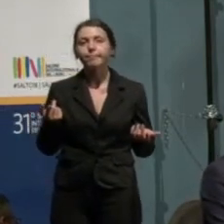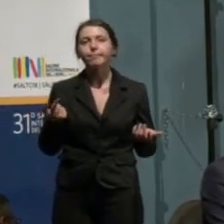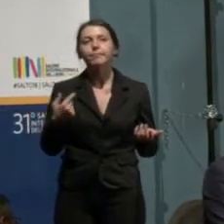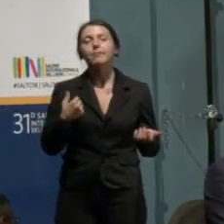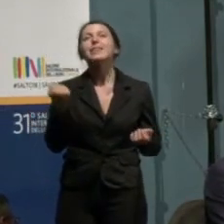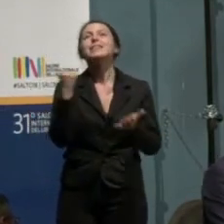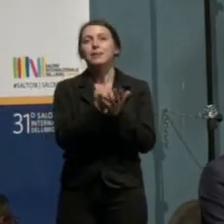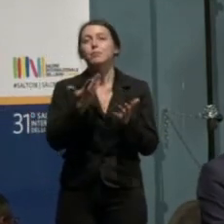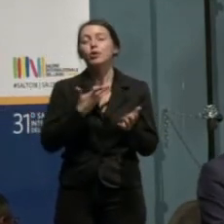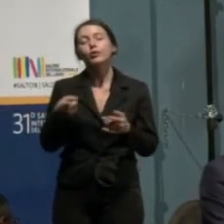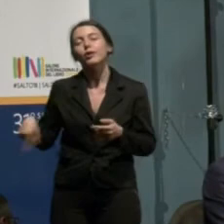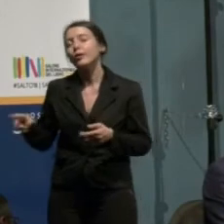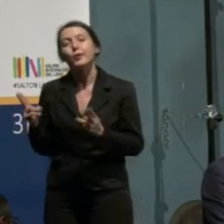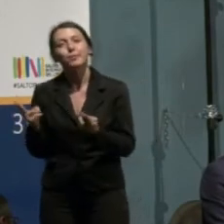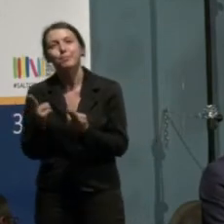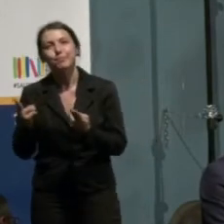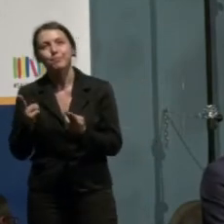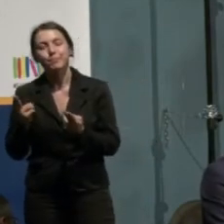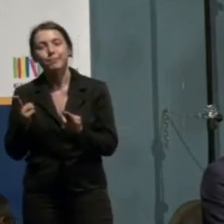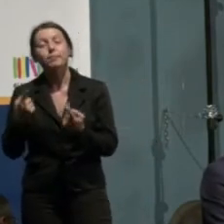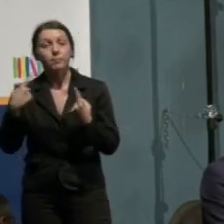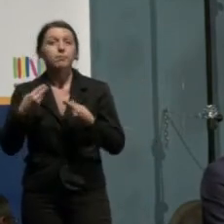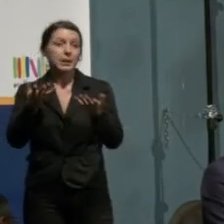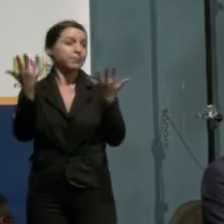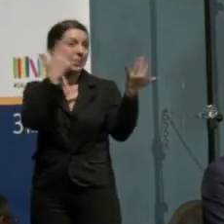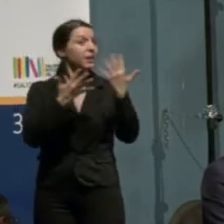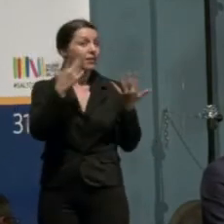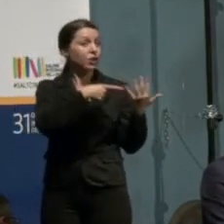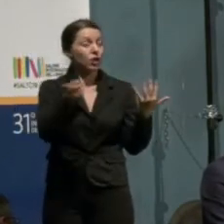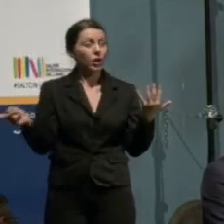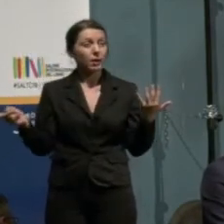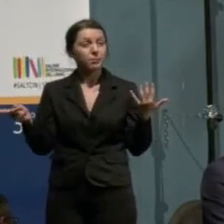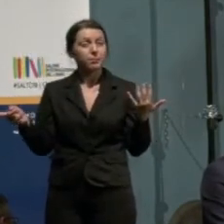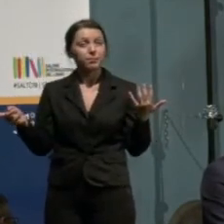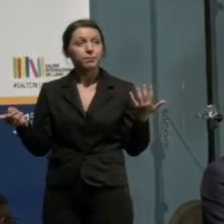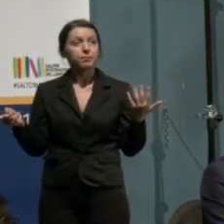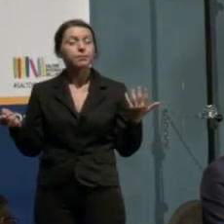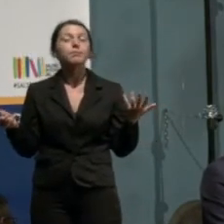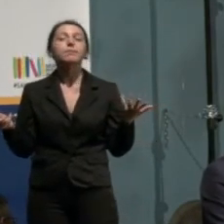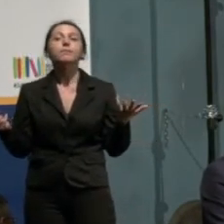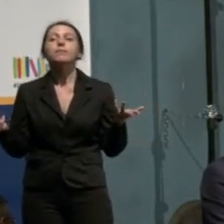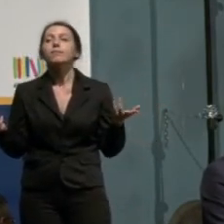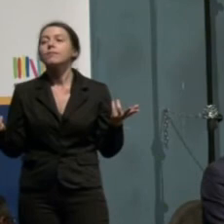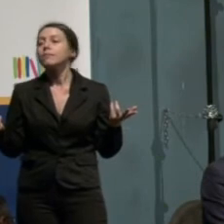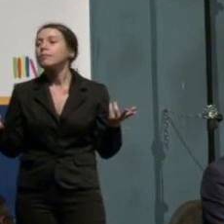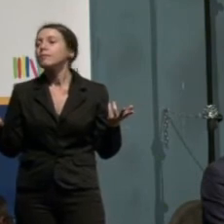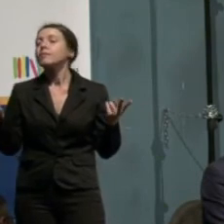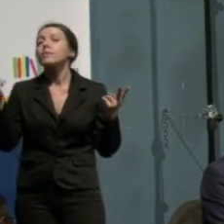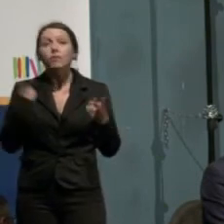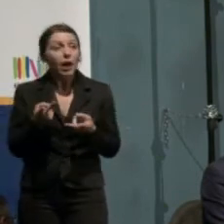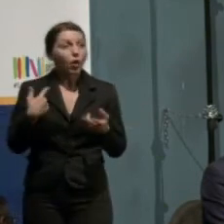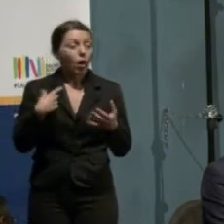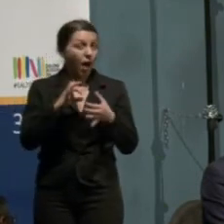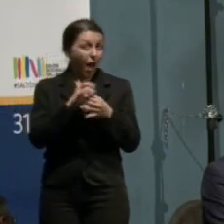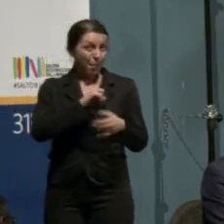simbolo loro no questa è una riflessione anche se appunto mie amiche